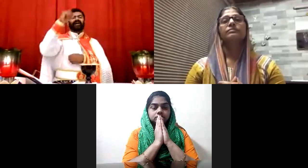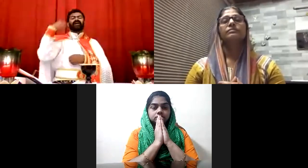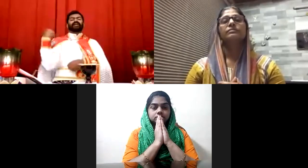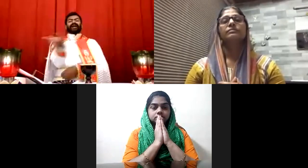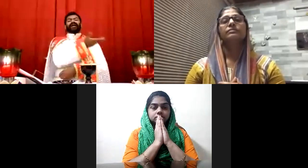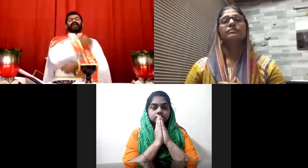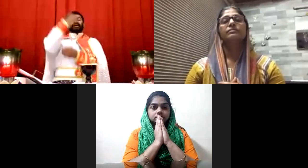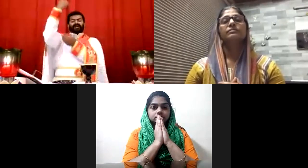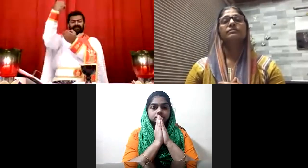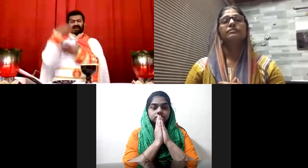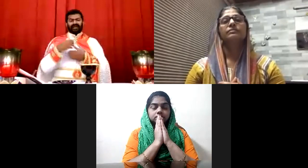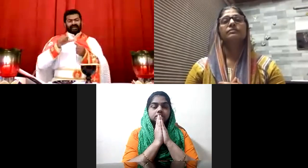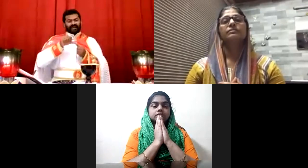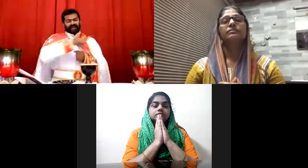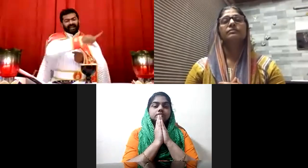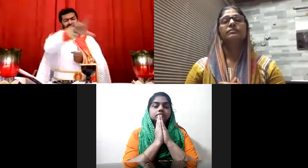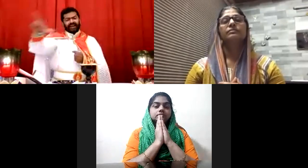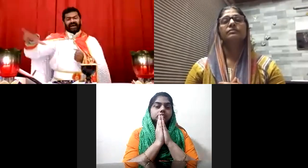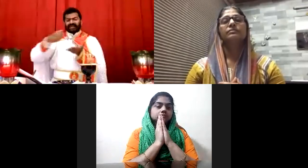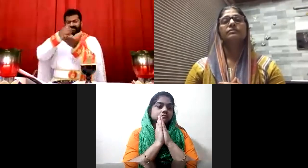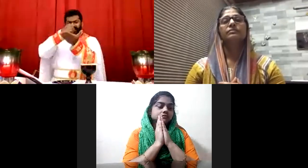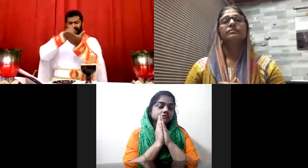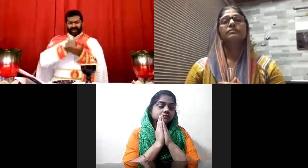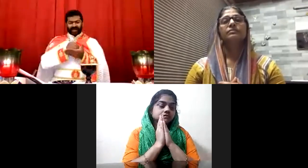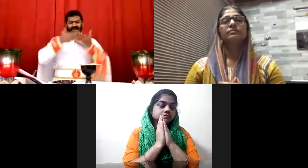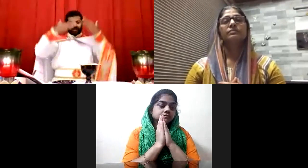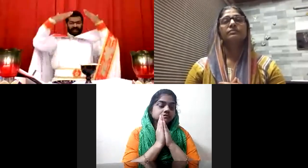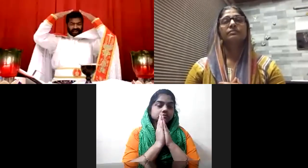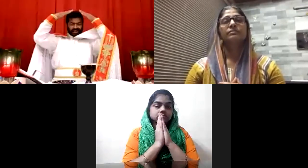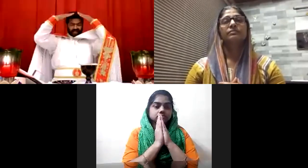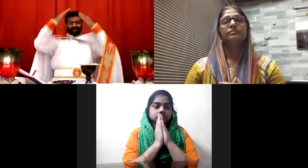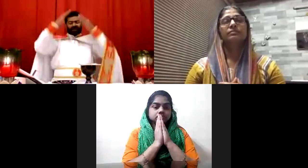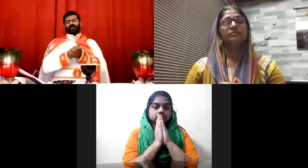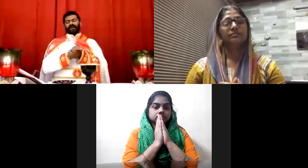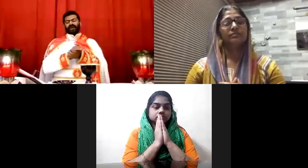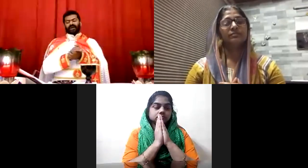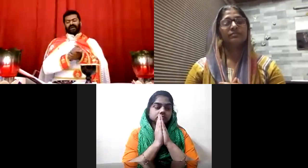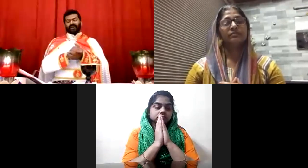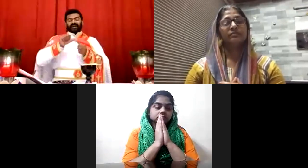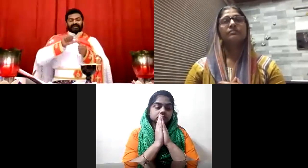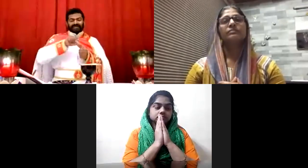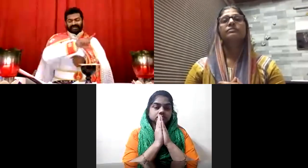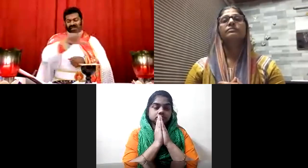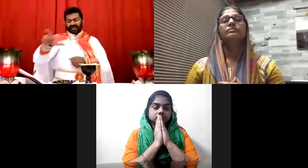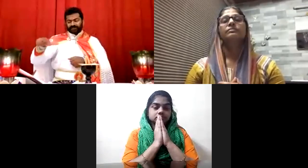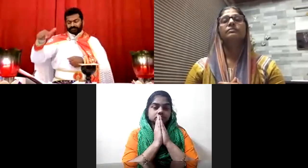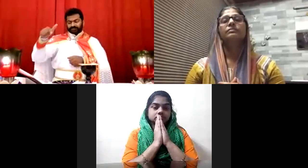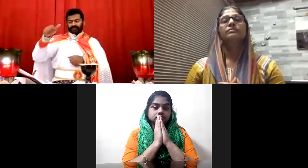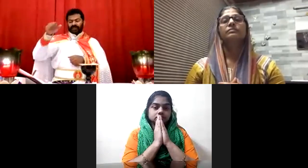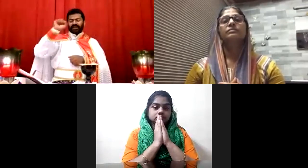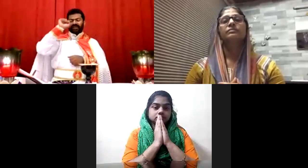അങ്ങ് ഞങ്ങൾക്ക് നൽകിയ എല്ലാ സഹായങ്ങൾക്കും അനുഗ്രഹങ്ങൾക്കുമായി